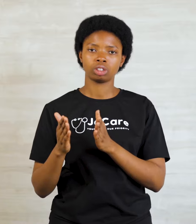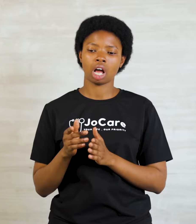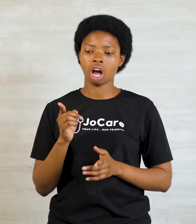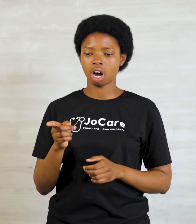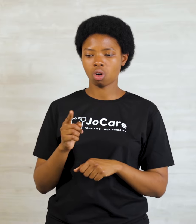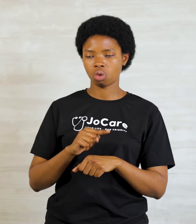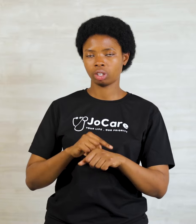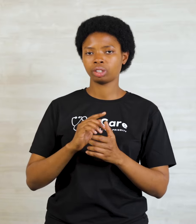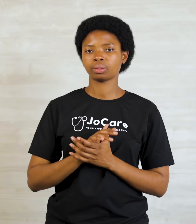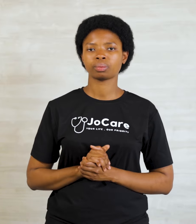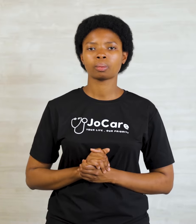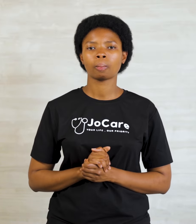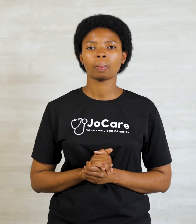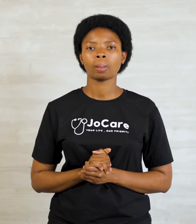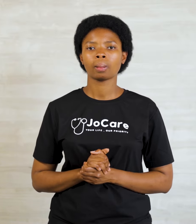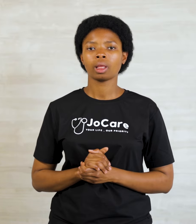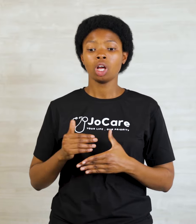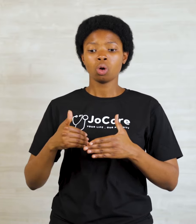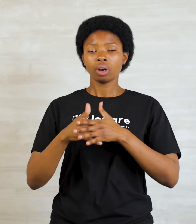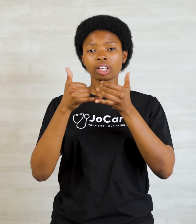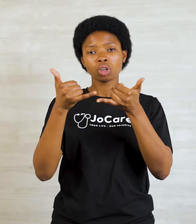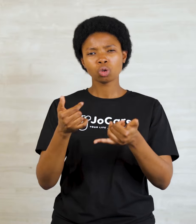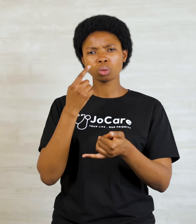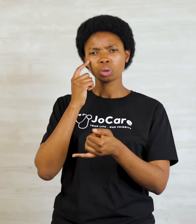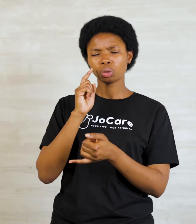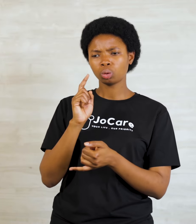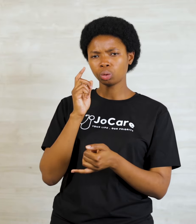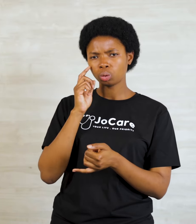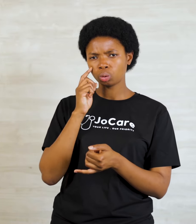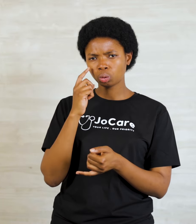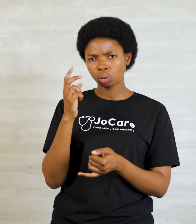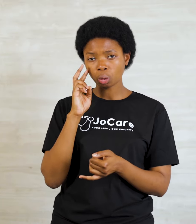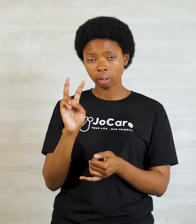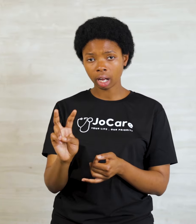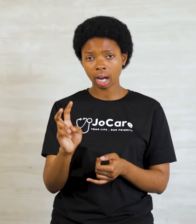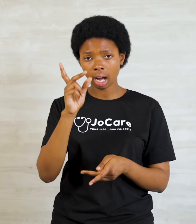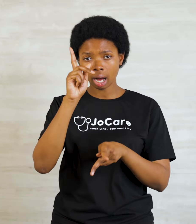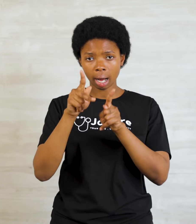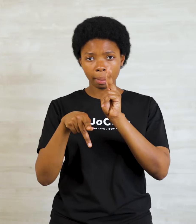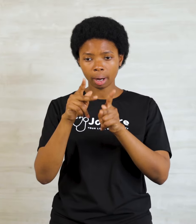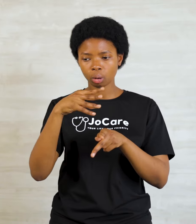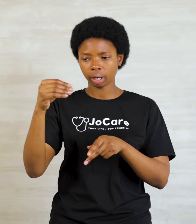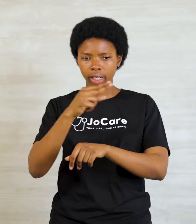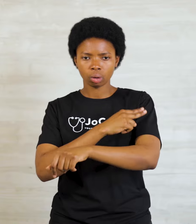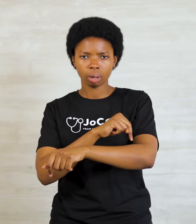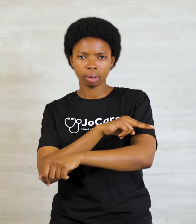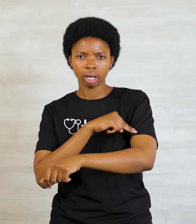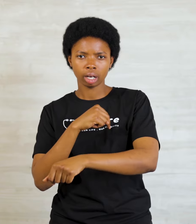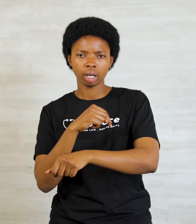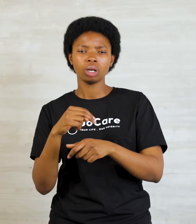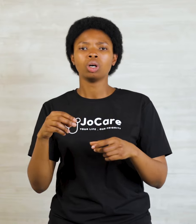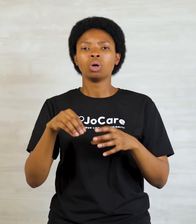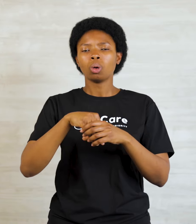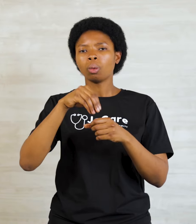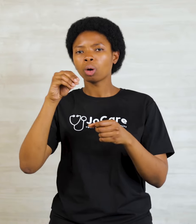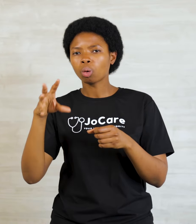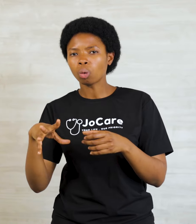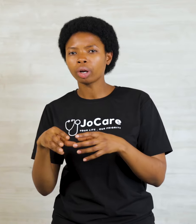turacyabona abantu ajya kwa muganga babakuriremo inda bakiri bato kandi hari uburyo agakoresheje yanda